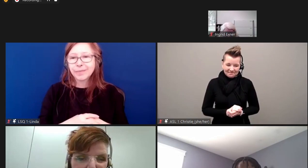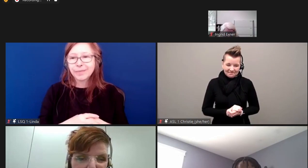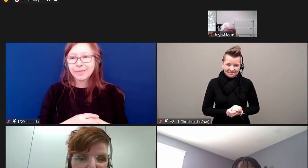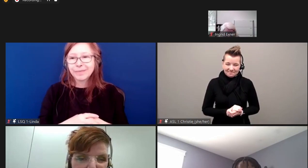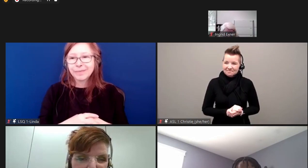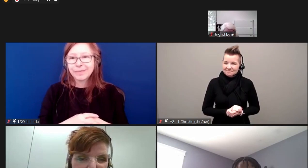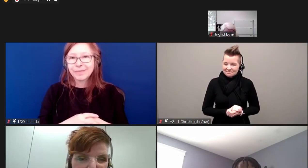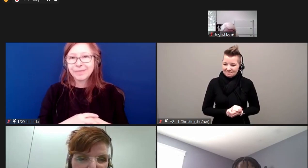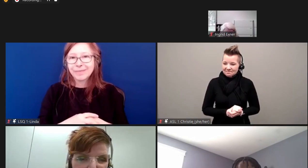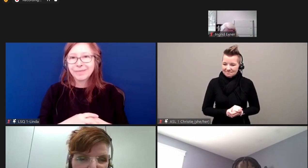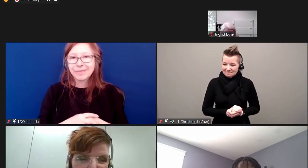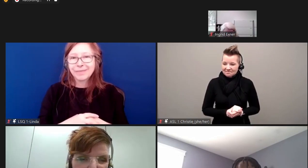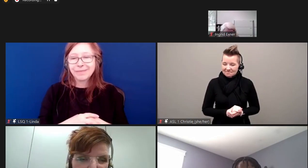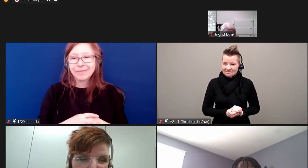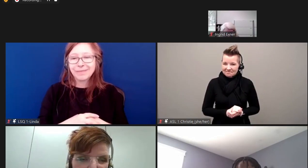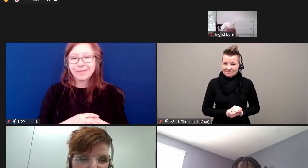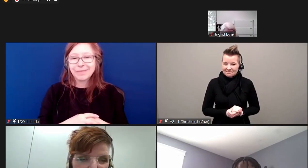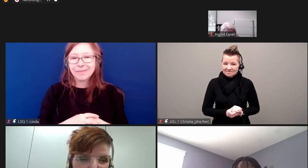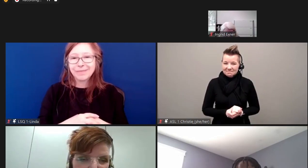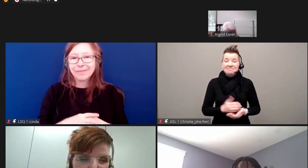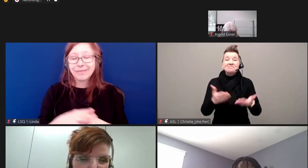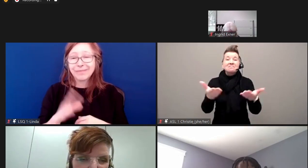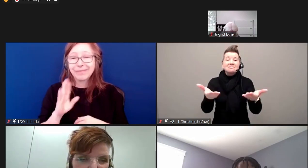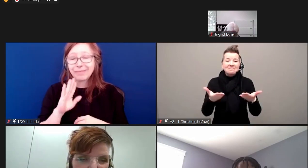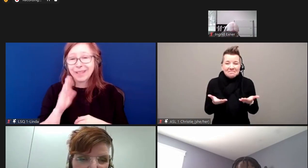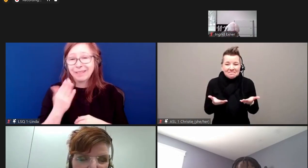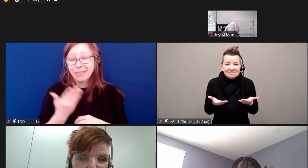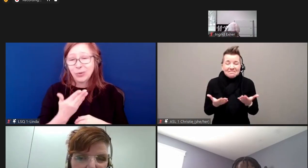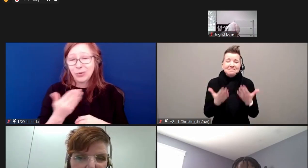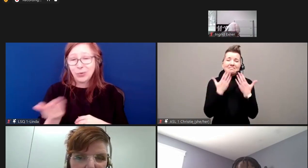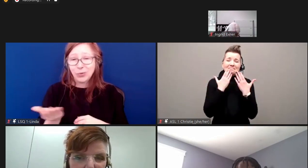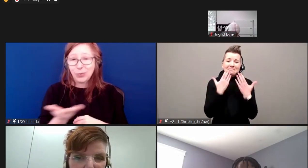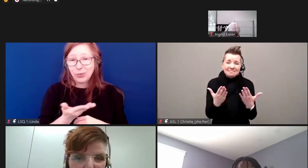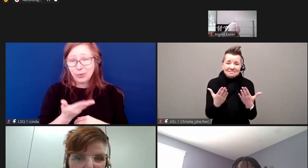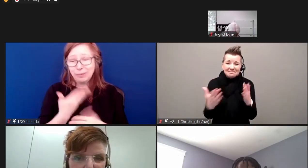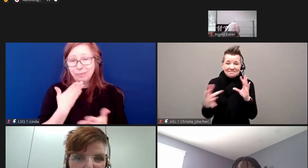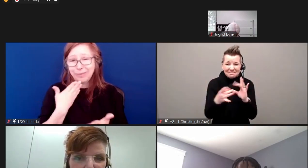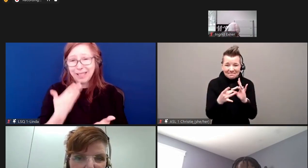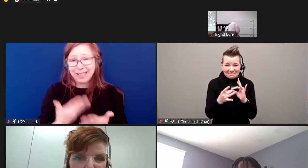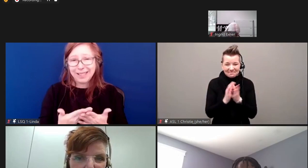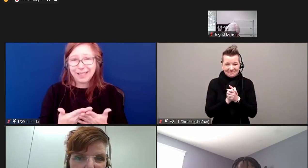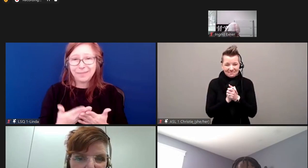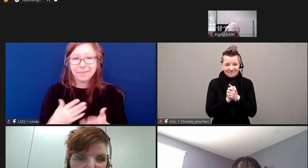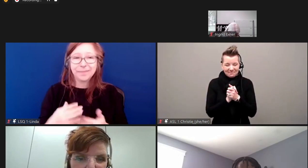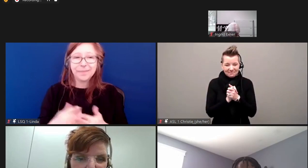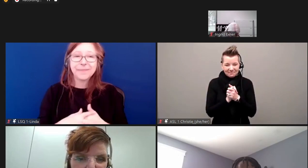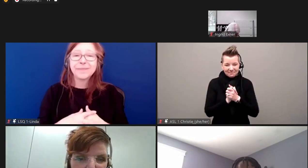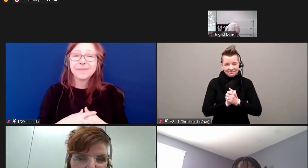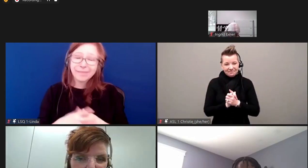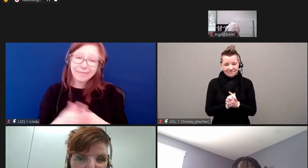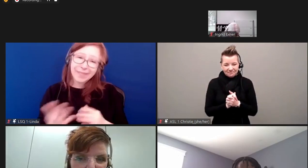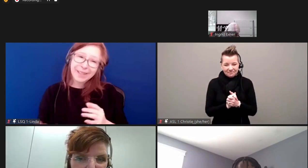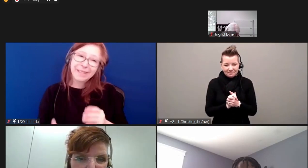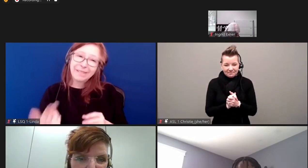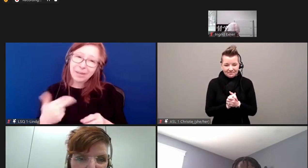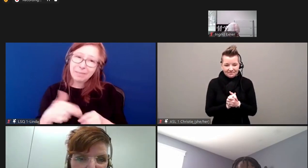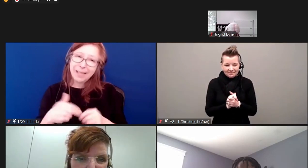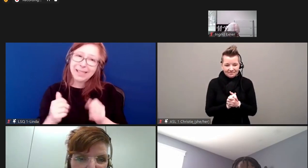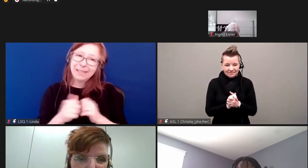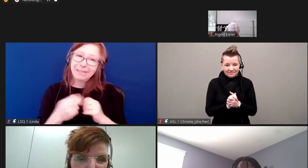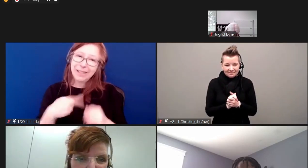Welcome all. Thank you for joining us today. Merci à vous tous d'être des nôtres aujourd'hui.